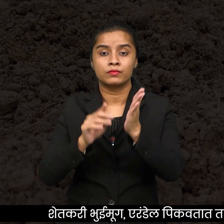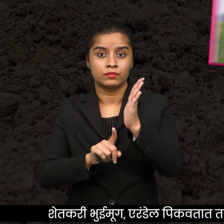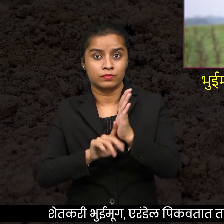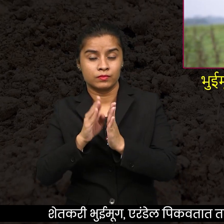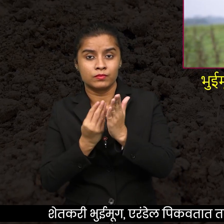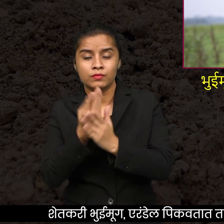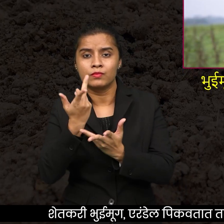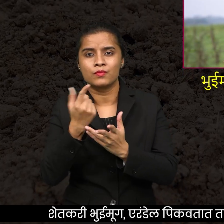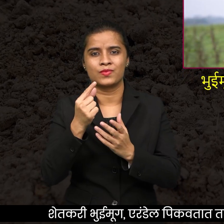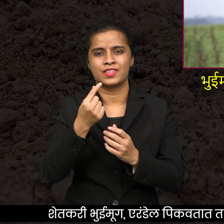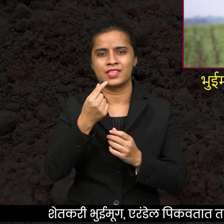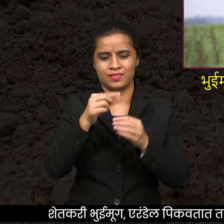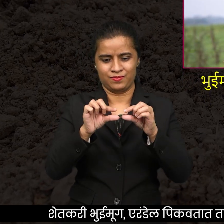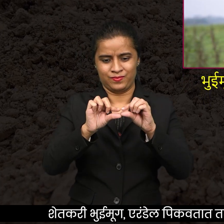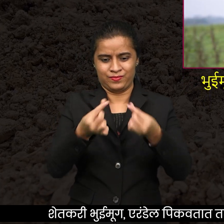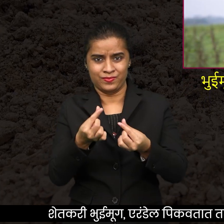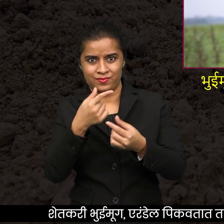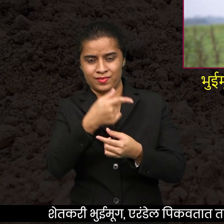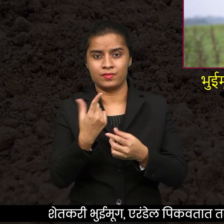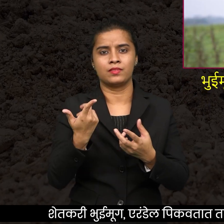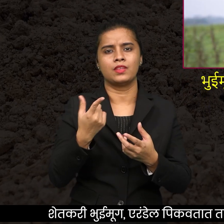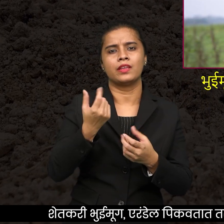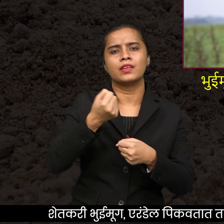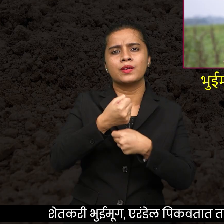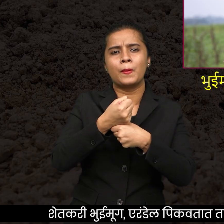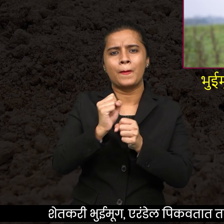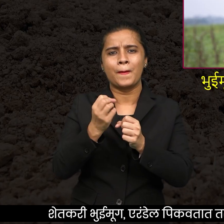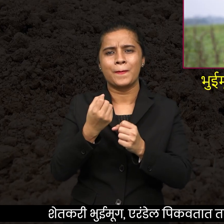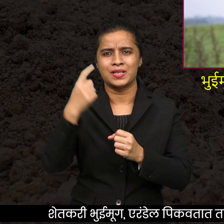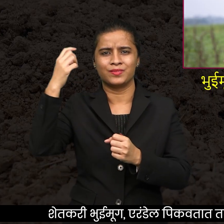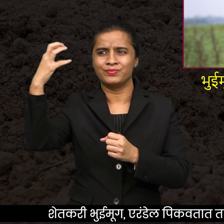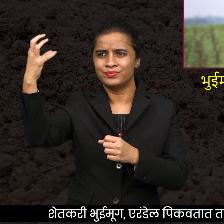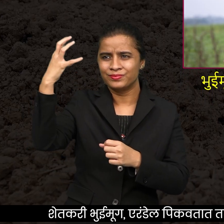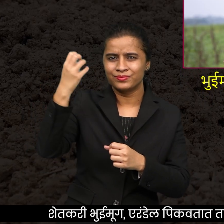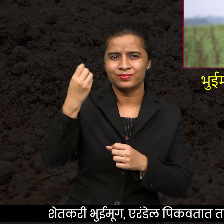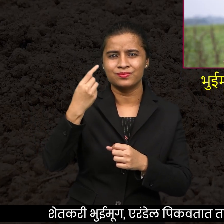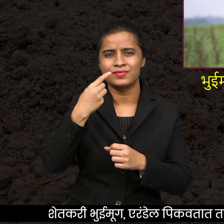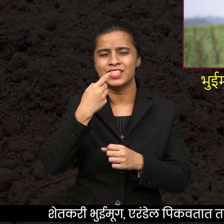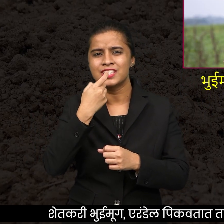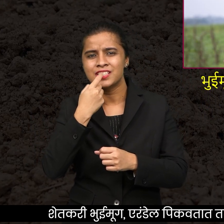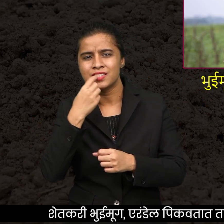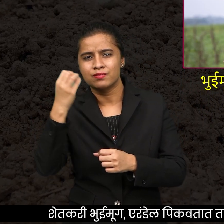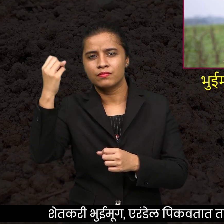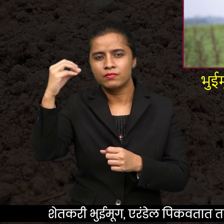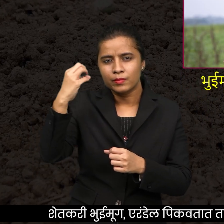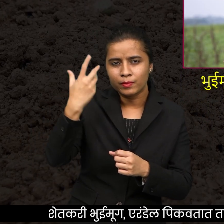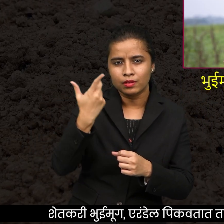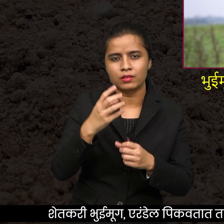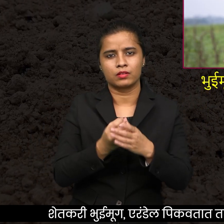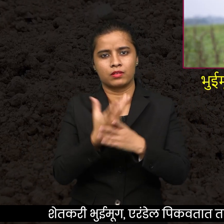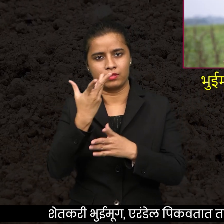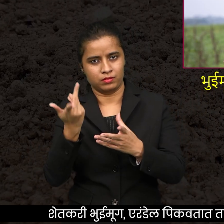शेतकरी भुईमूग, एरंडेल पिकवतात, तर काही ठिकाणी कापूसही पिकवला